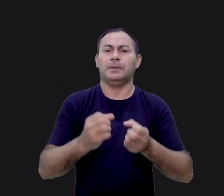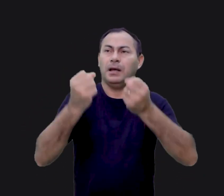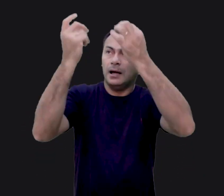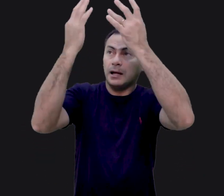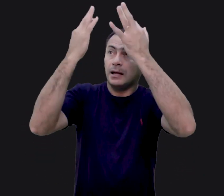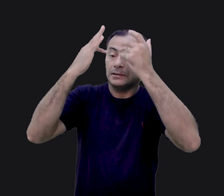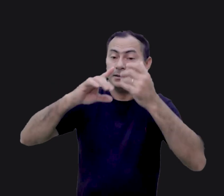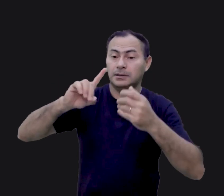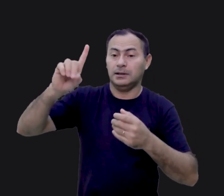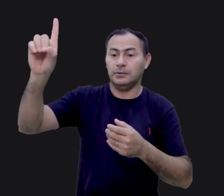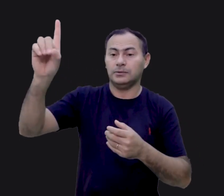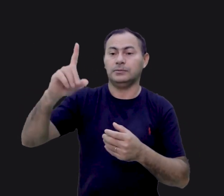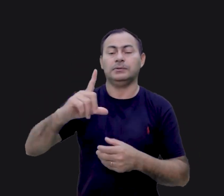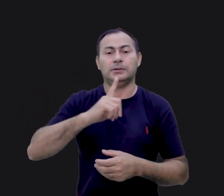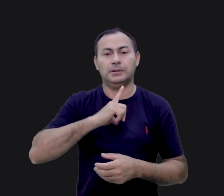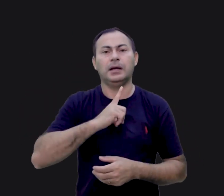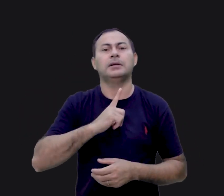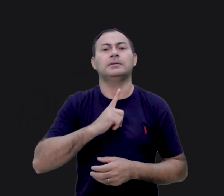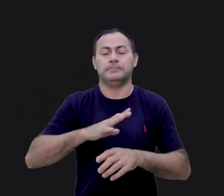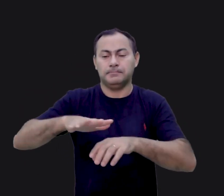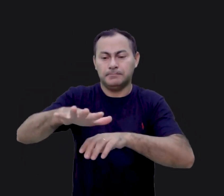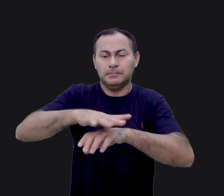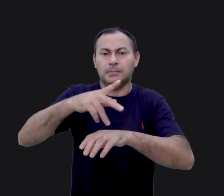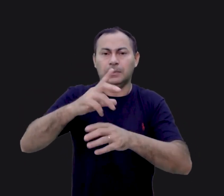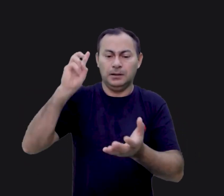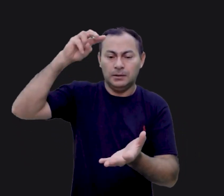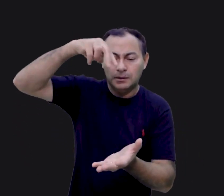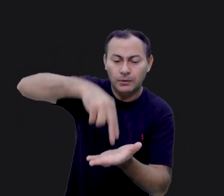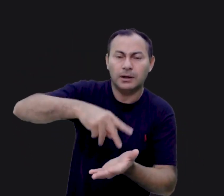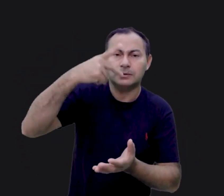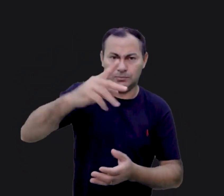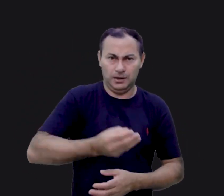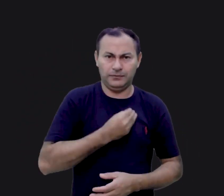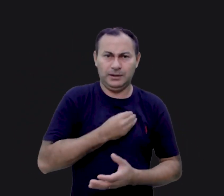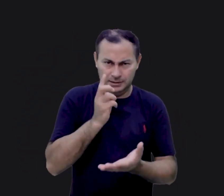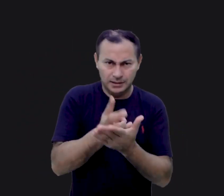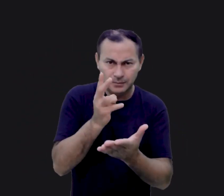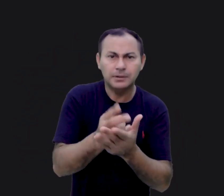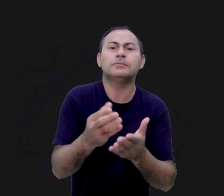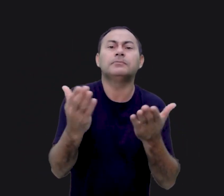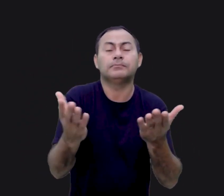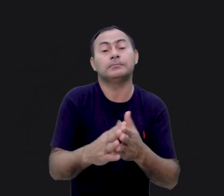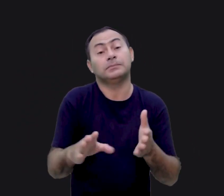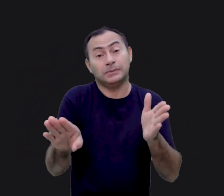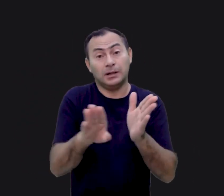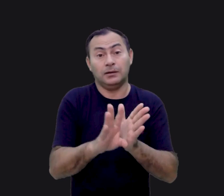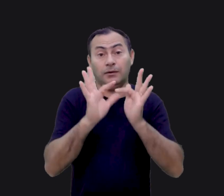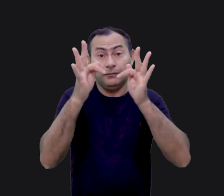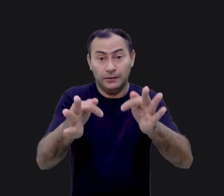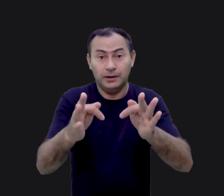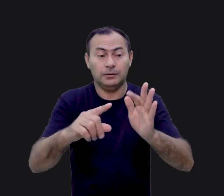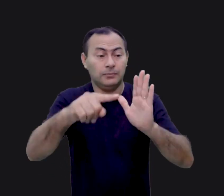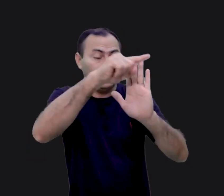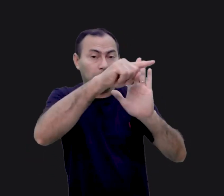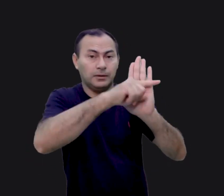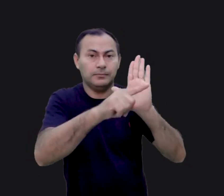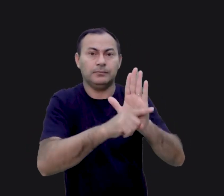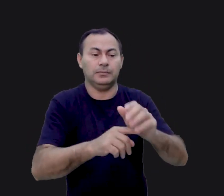a graça de Deus tem tido espaço para atuar na sua vida constantemente bom chegamos ao final do nosso programa